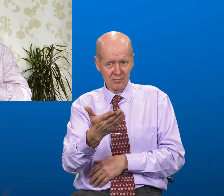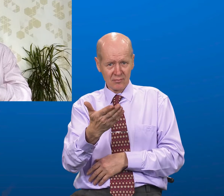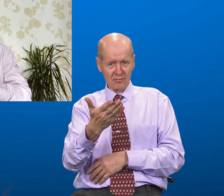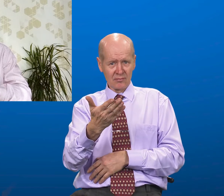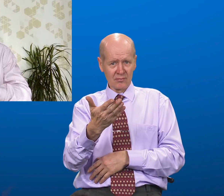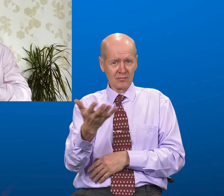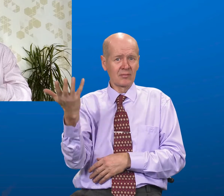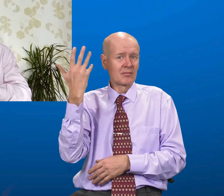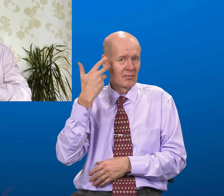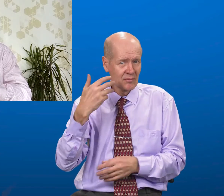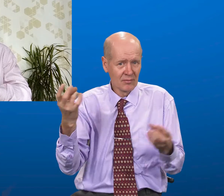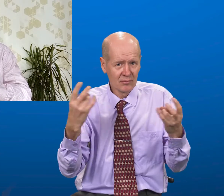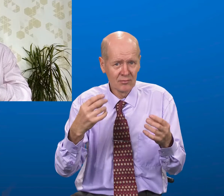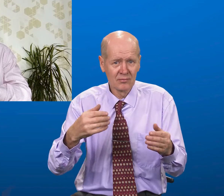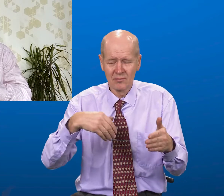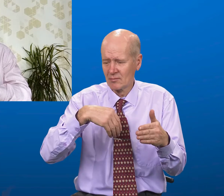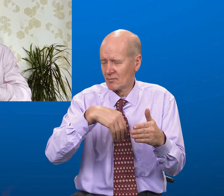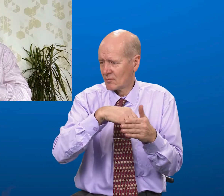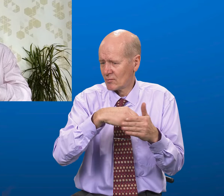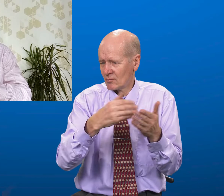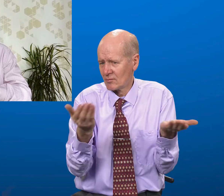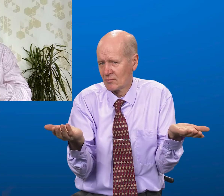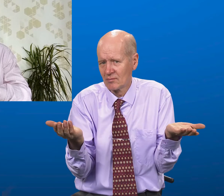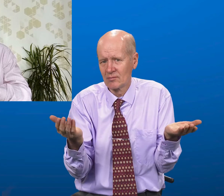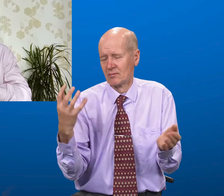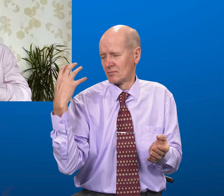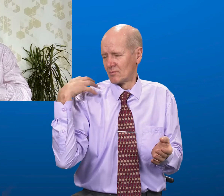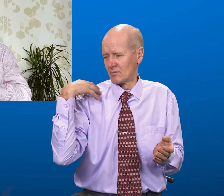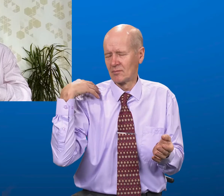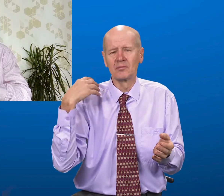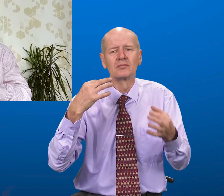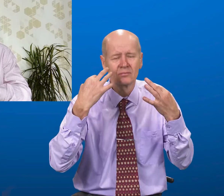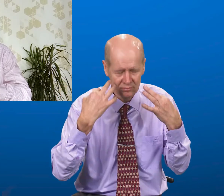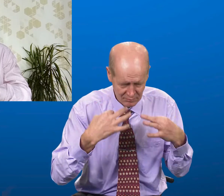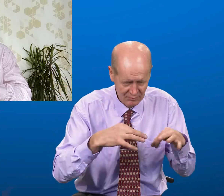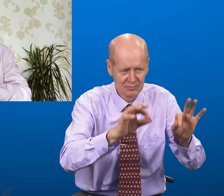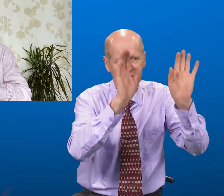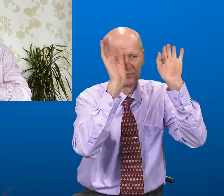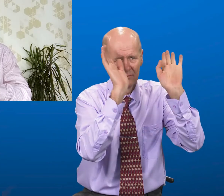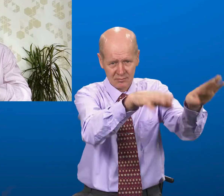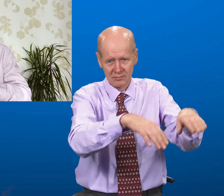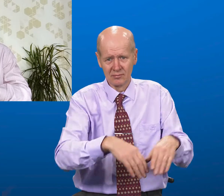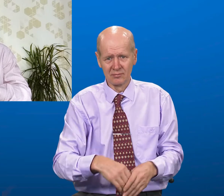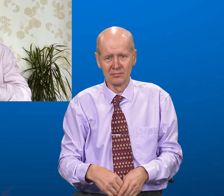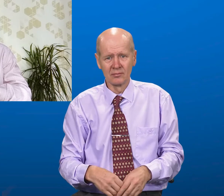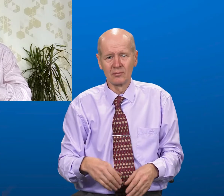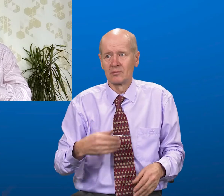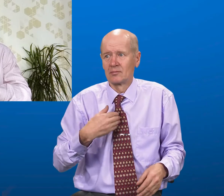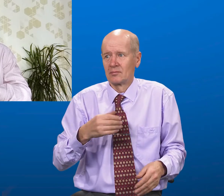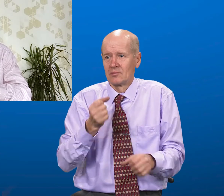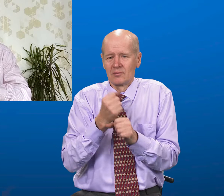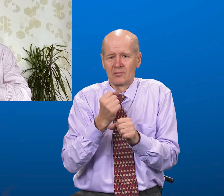соблюдать субботний день. А когда мне нужен был отгул, начальник всегда мне эти